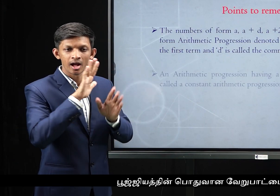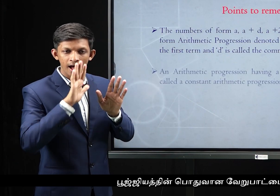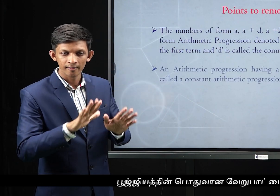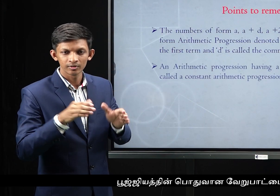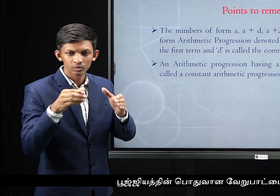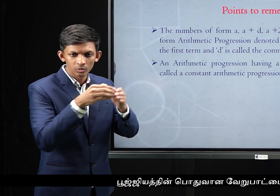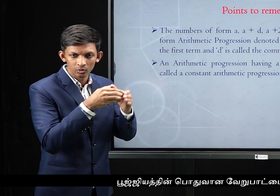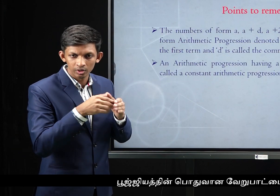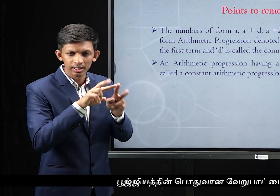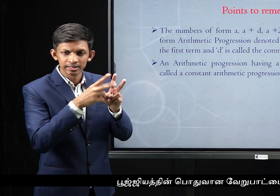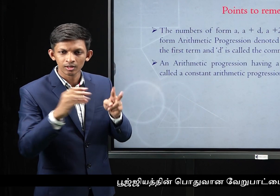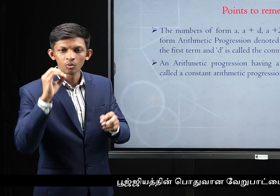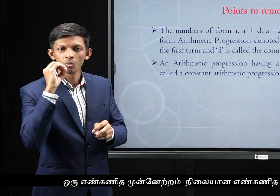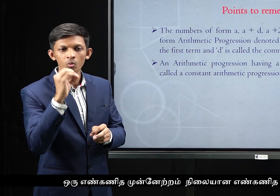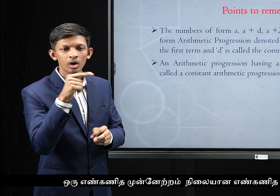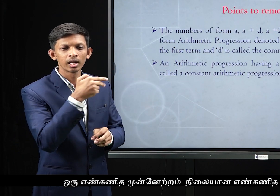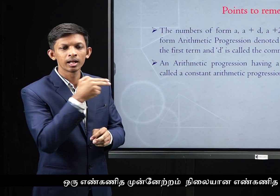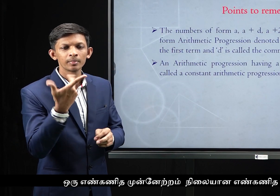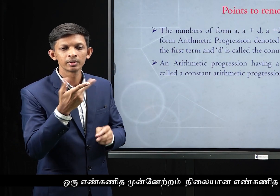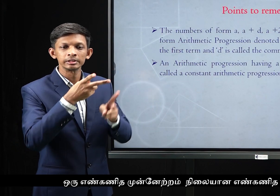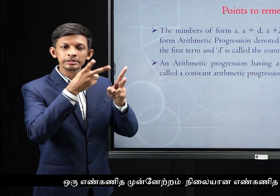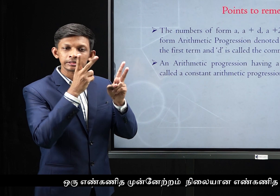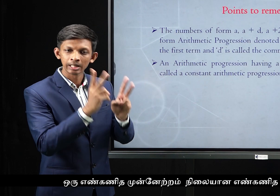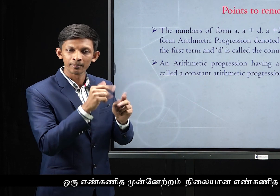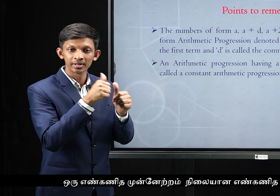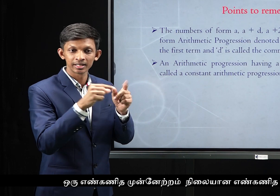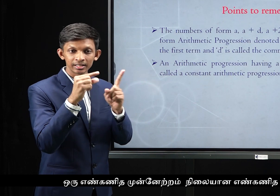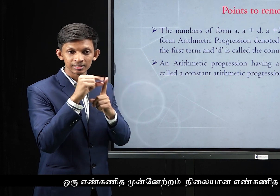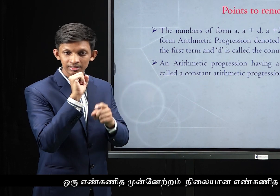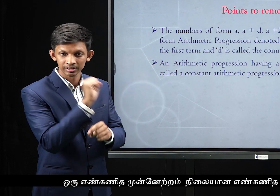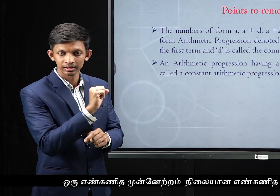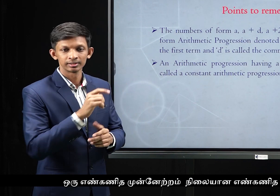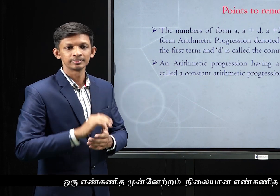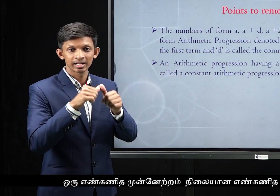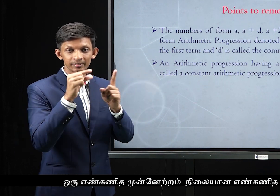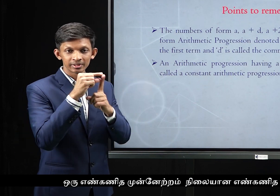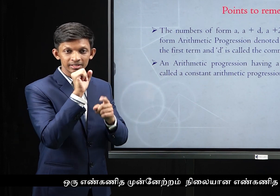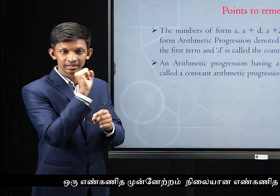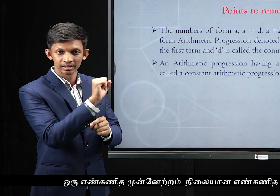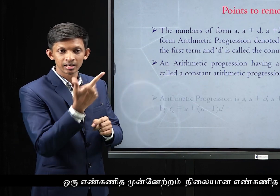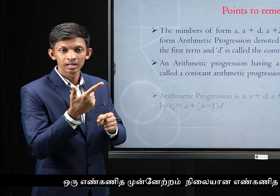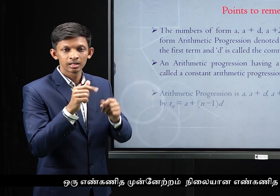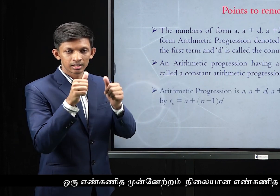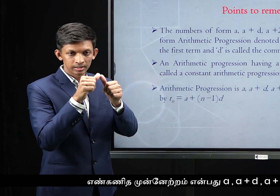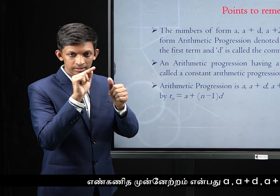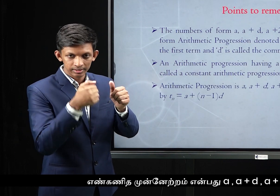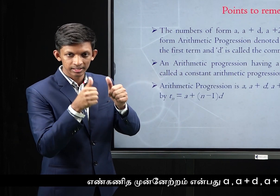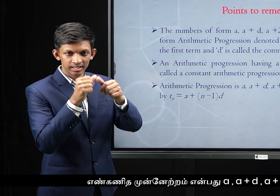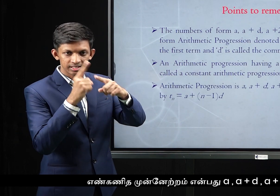பொதுவான வேறுபாட்டை கொண்ட ஒரு எண்கணித முன்னேற்றம் நிலையான எண்கணித முன்னேற்றம் எனப்படும். எண்கணித